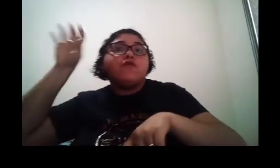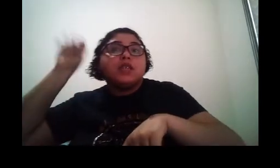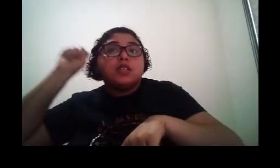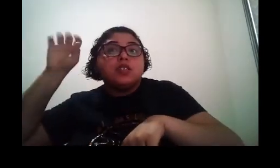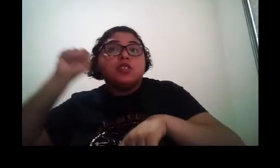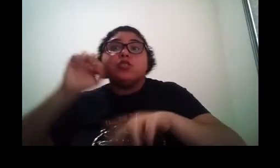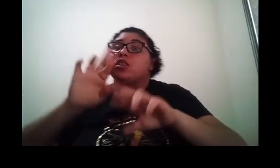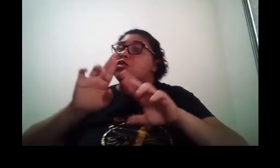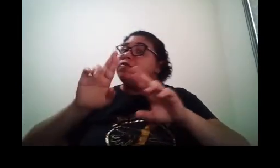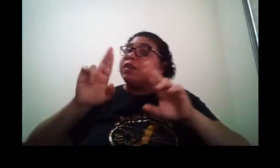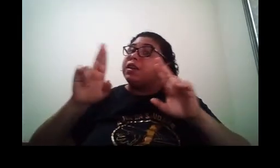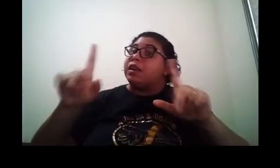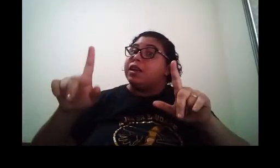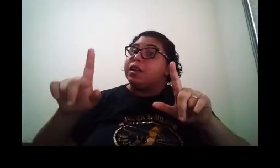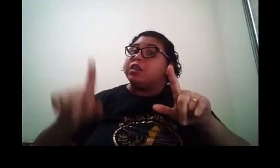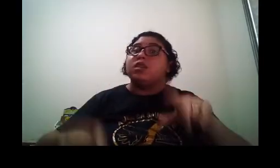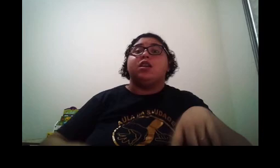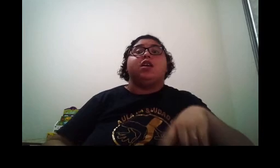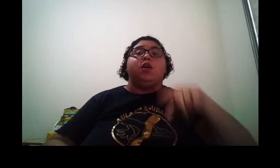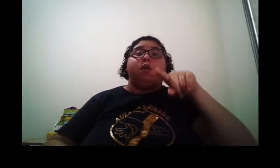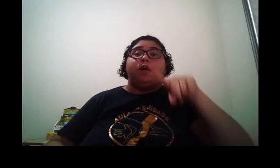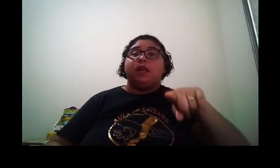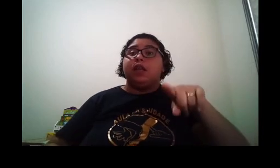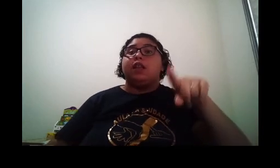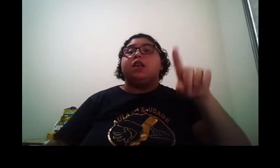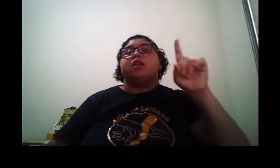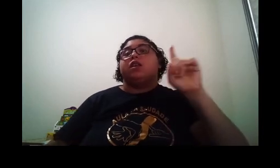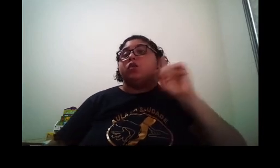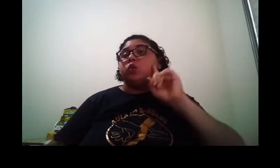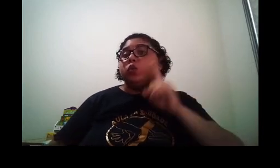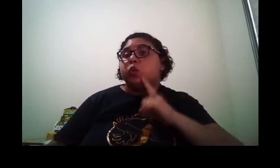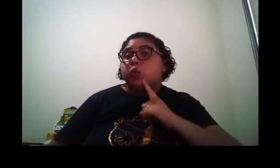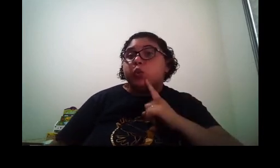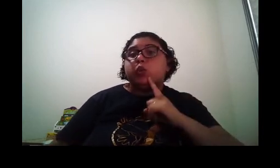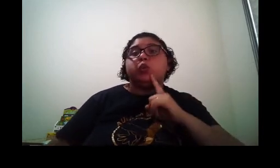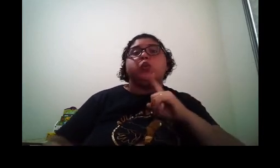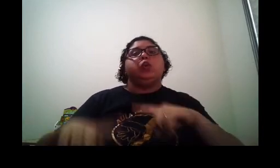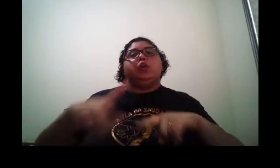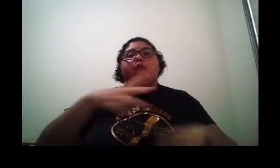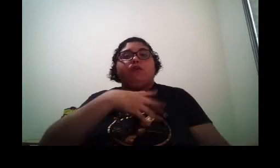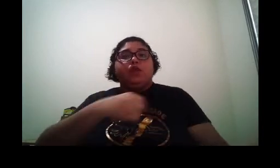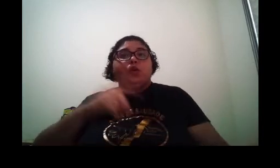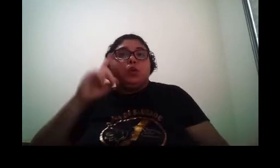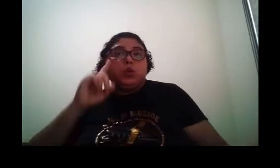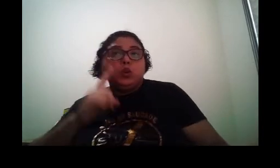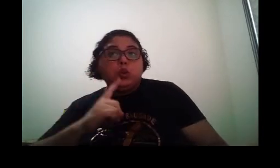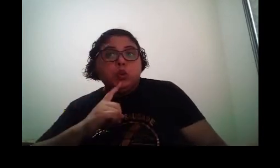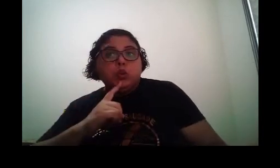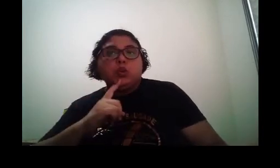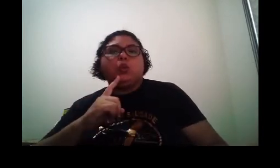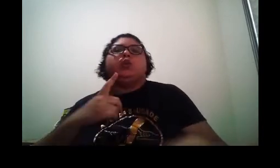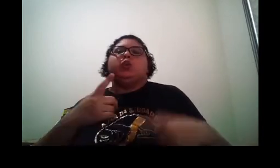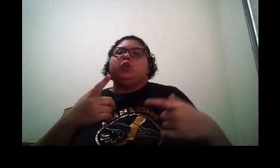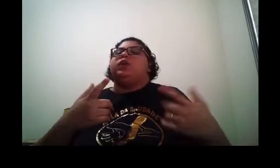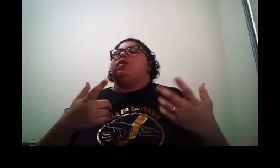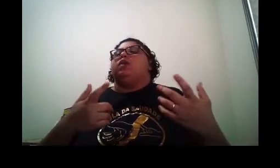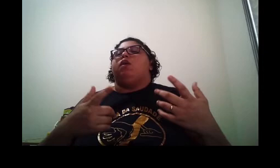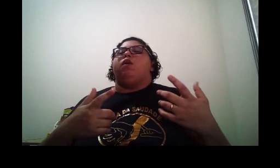totalmente diferente. E aquele surdo que ele tem filhos surdos, né? Assim, geneticamente,